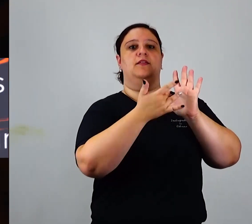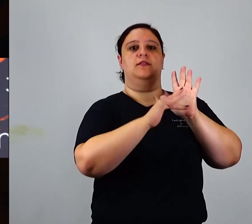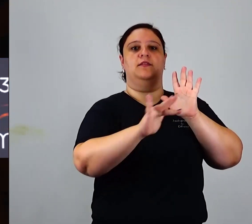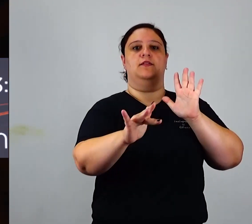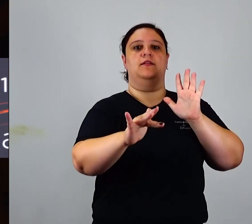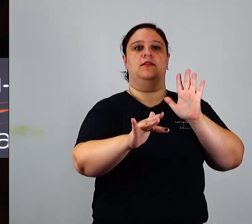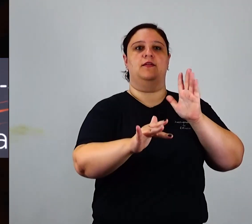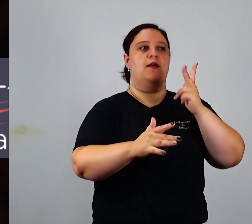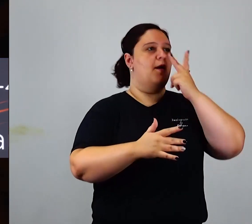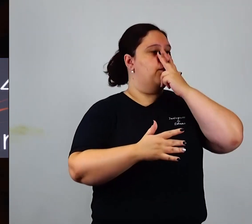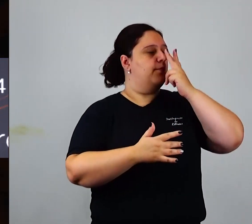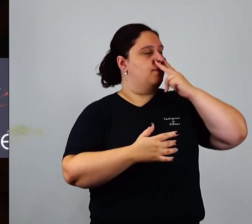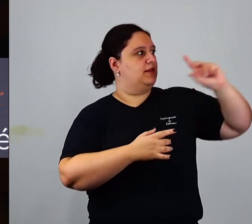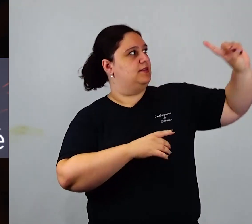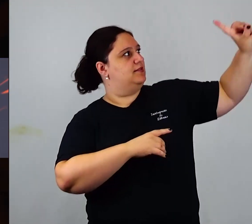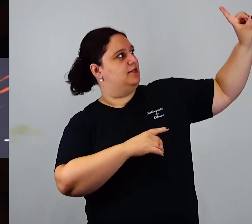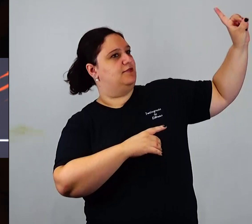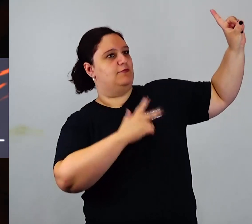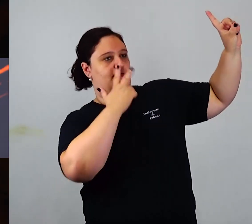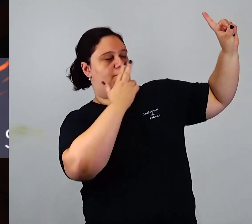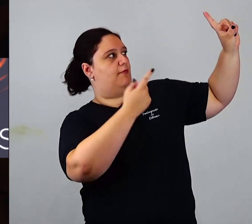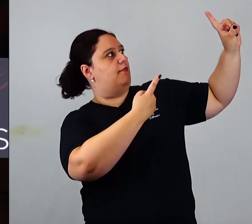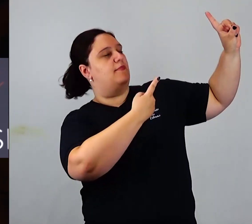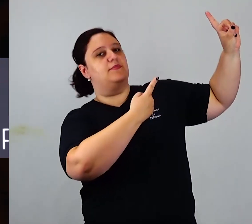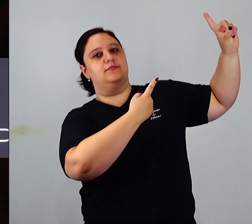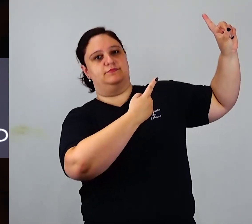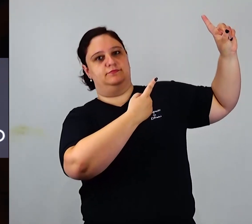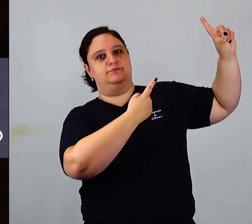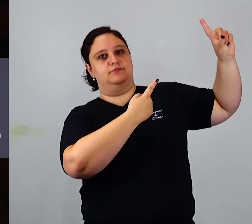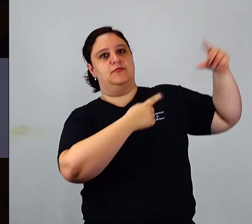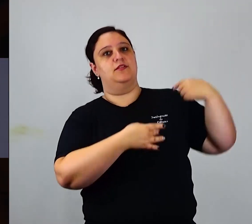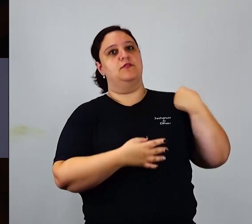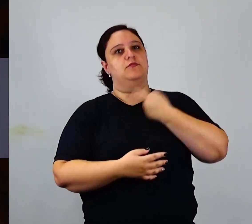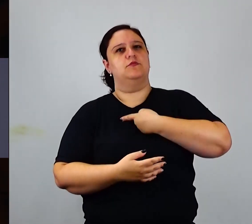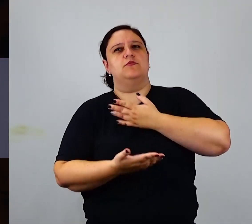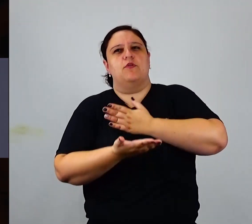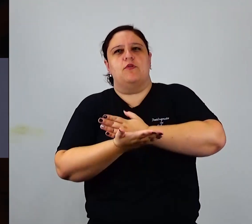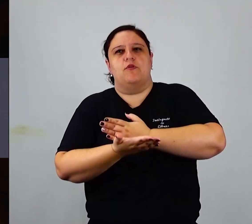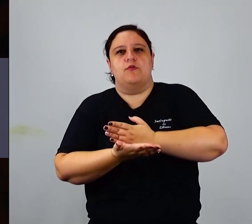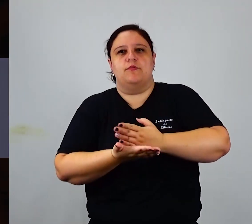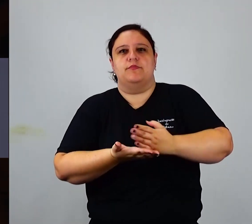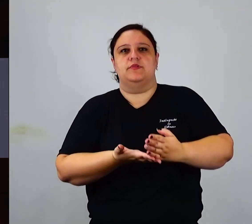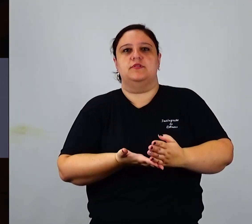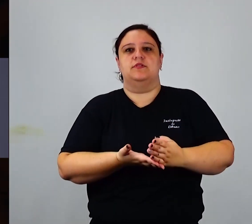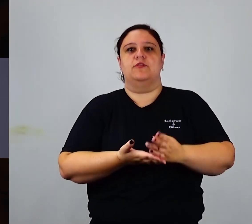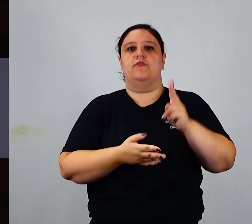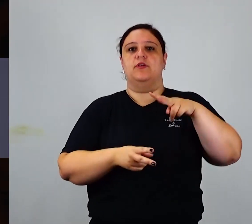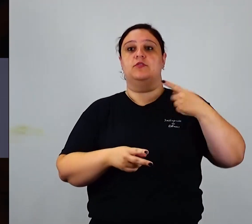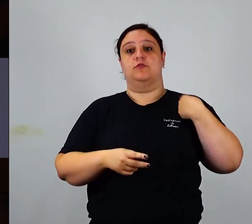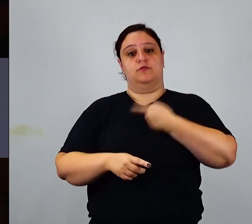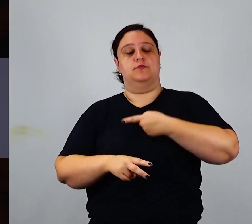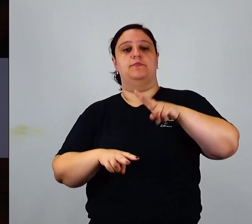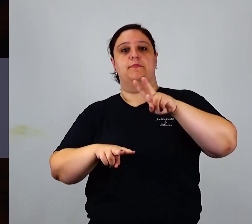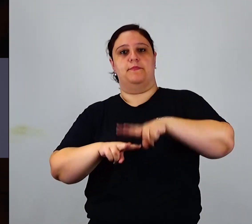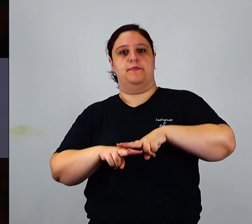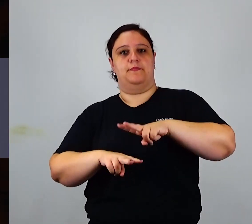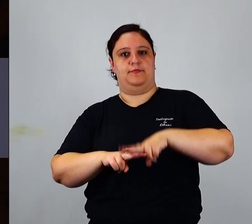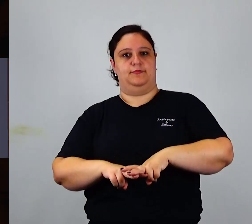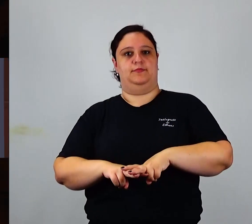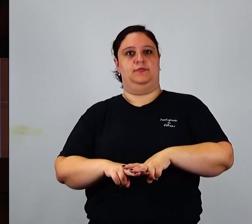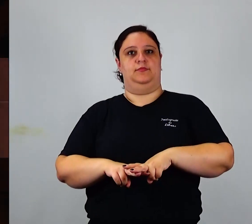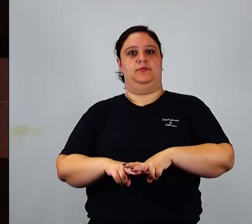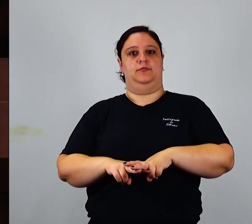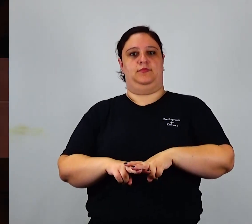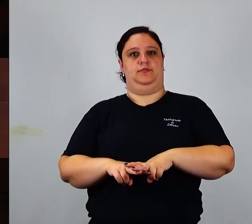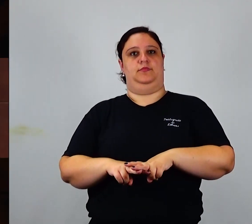em você. Então nós começamos vendo a questão do triunfo, dos cativos,